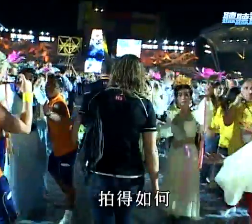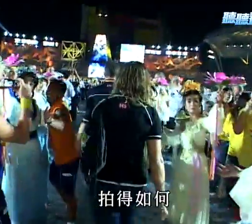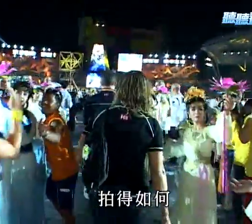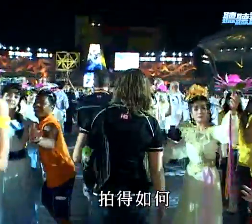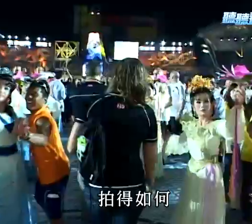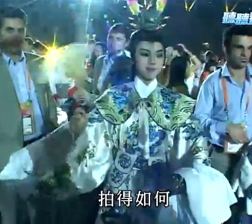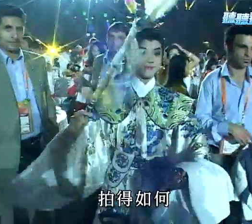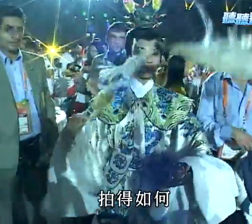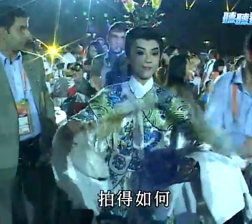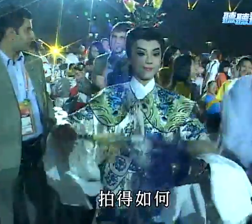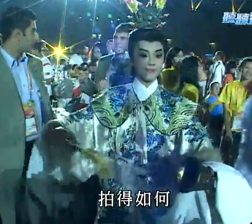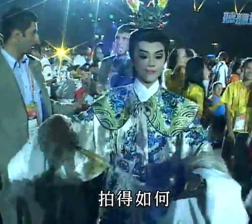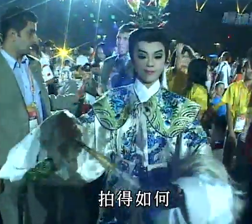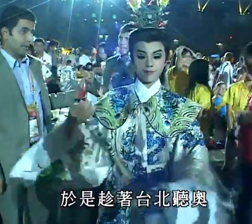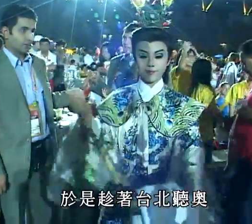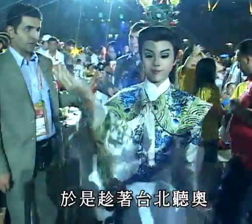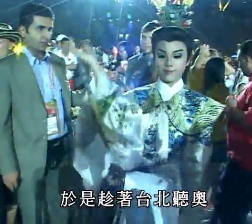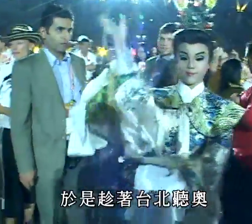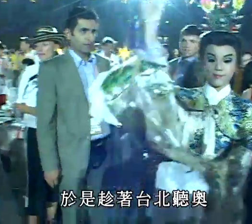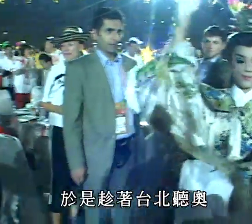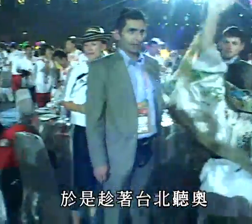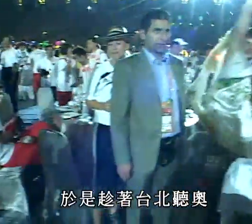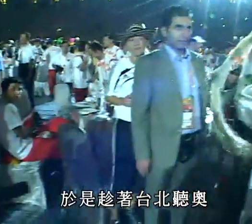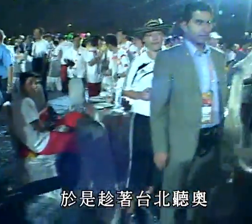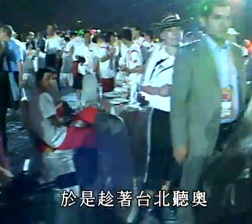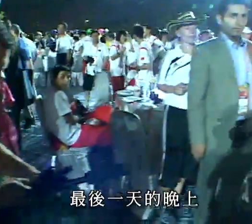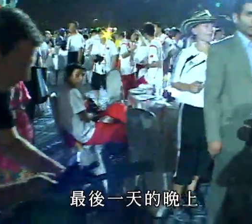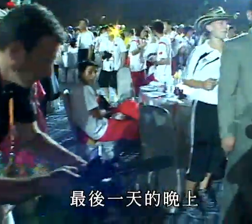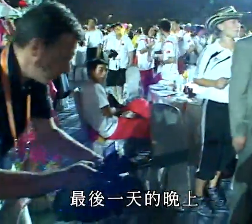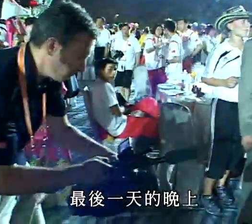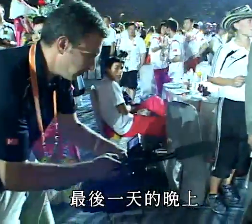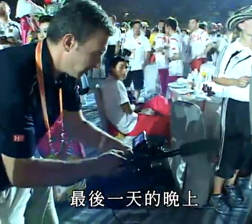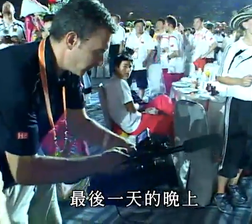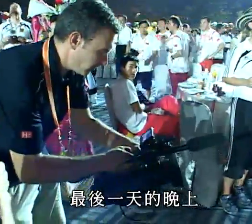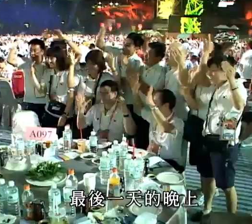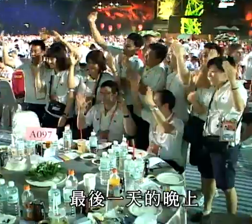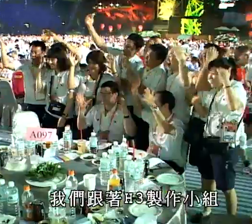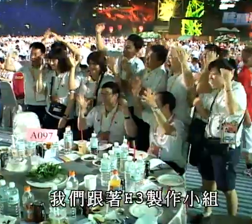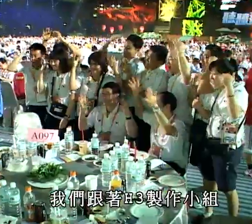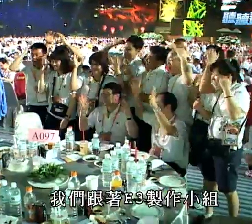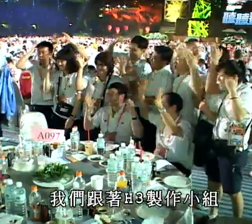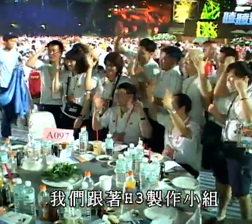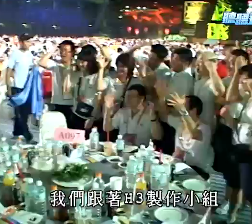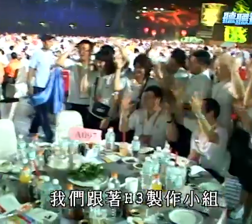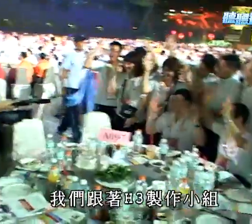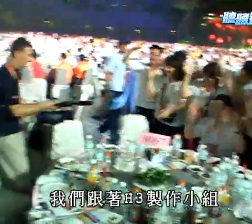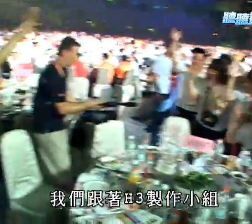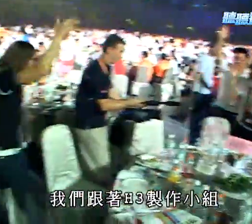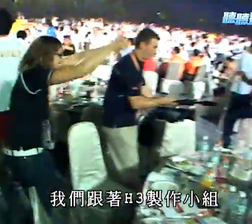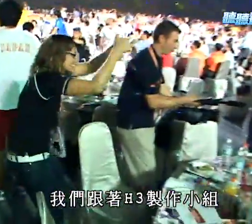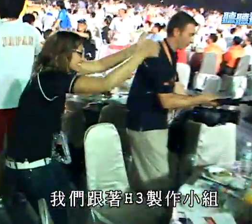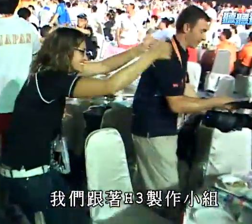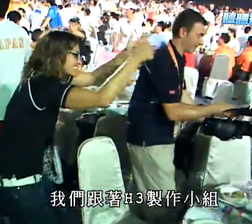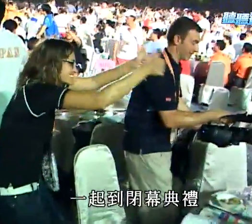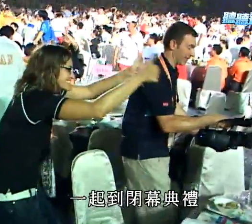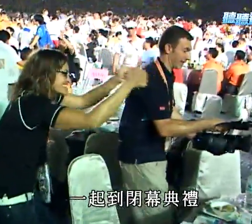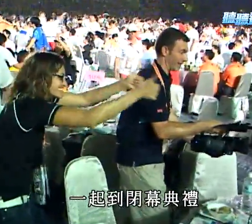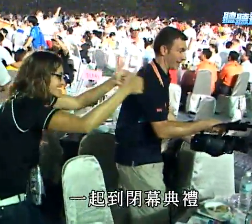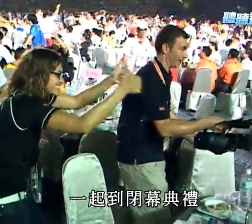得如何。于是趁着台北厅奥最后一天的晚上，我们跟着 H3 制作小组一起到闭幕